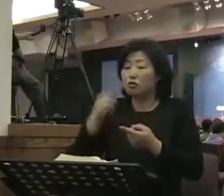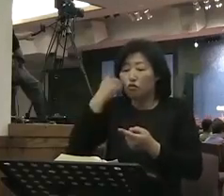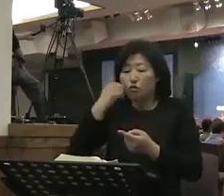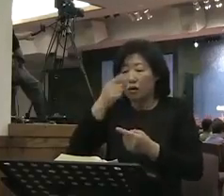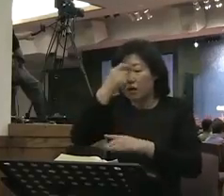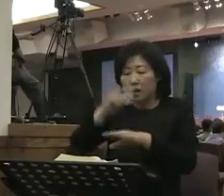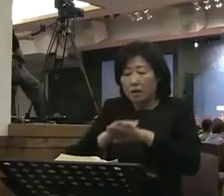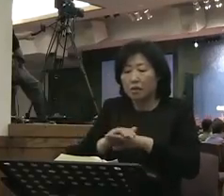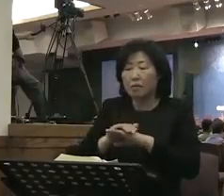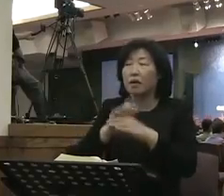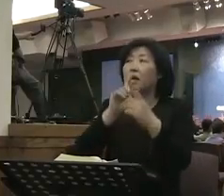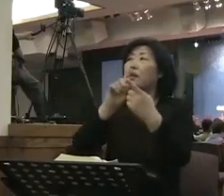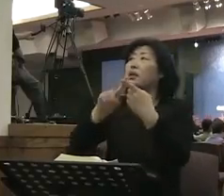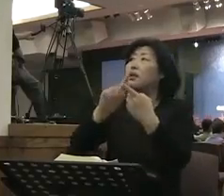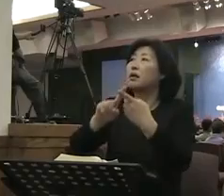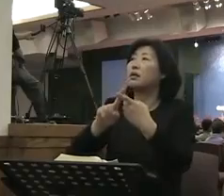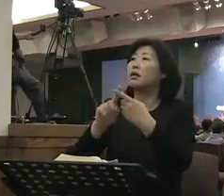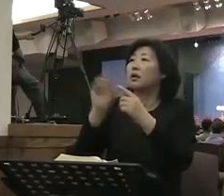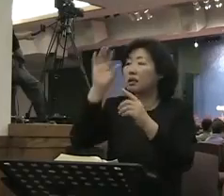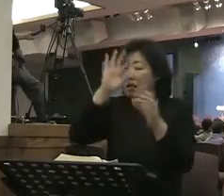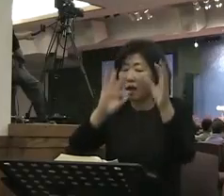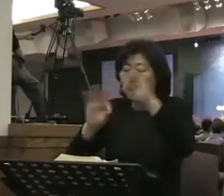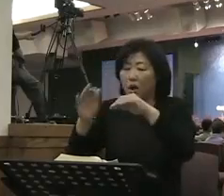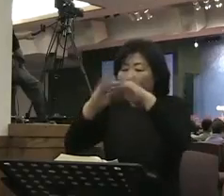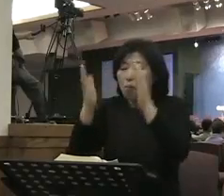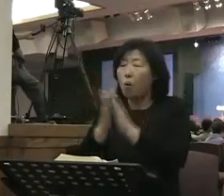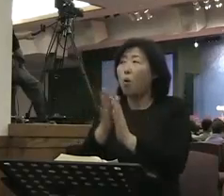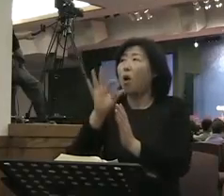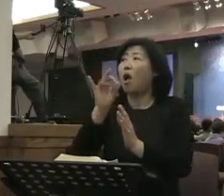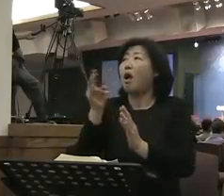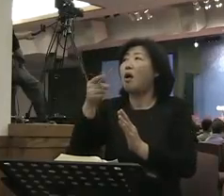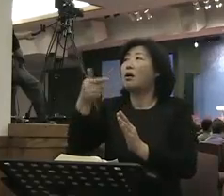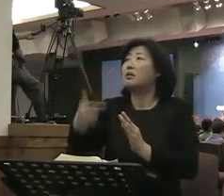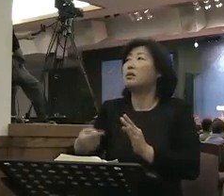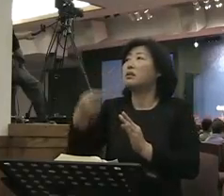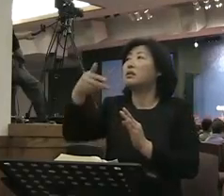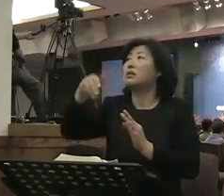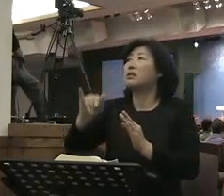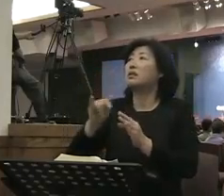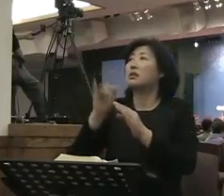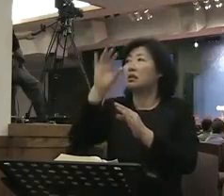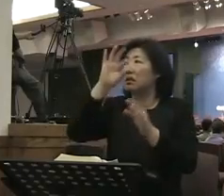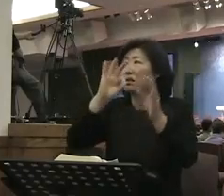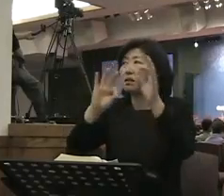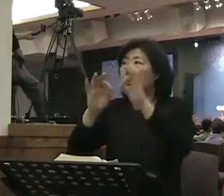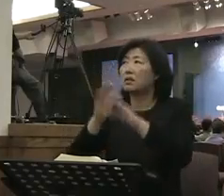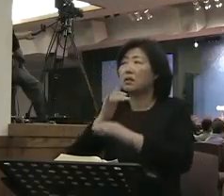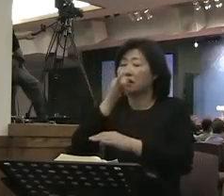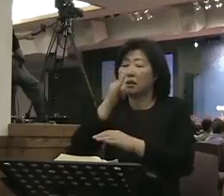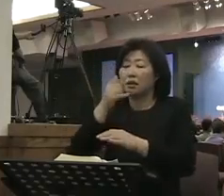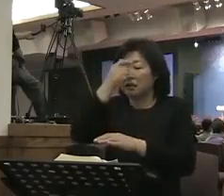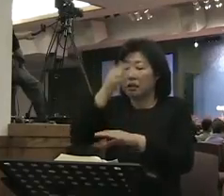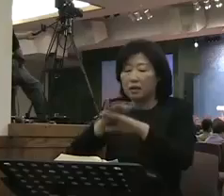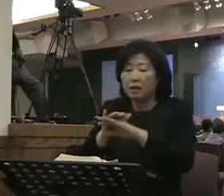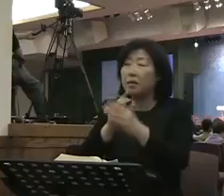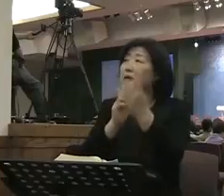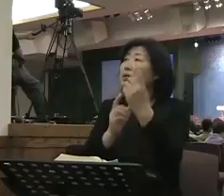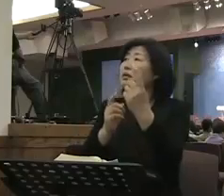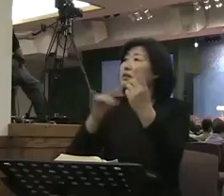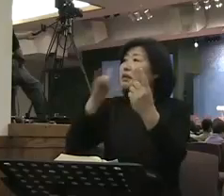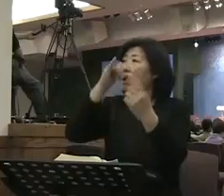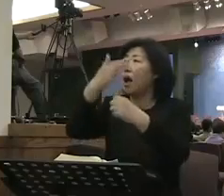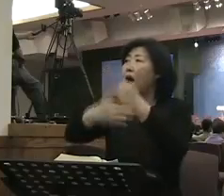누군가 예배 대상을 찾아 나의 모든 에너지를 쏟고 싶어하는 예배 대상자가 있어야 되는데, 예배